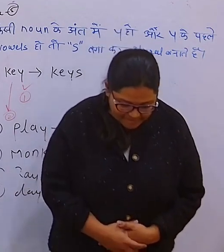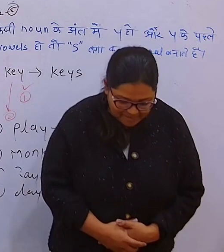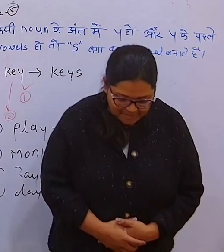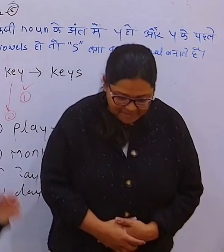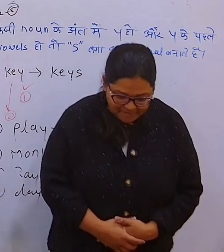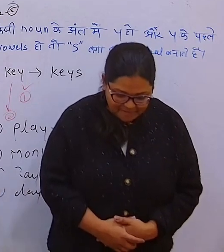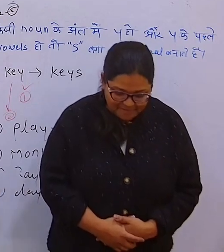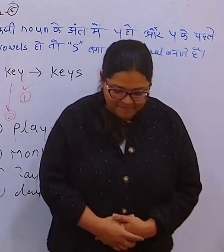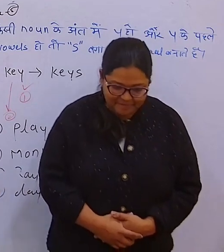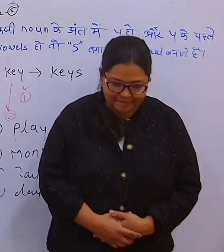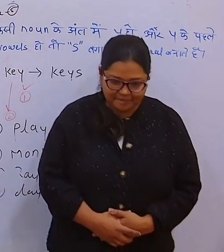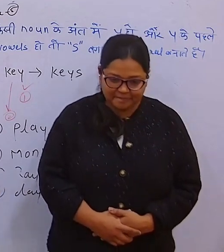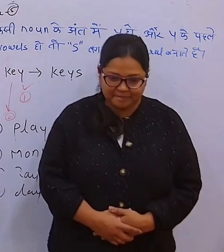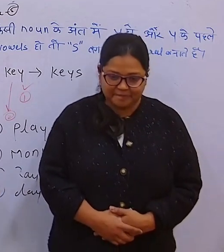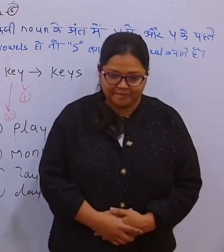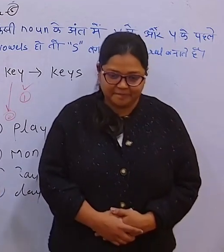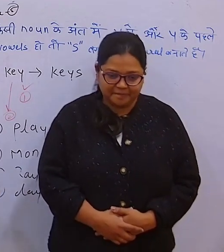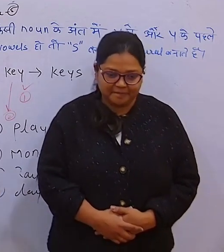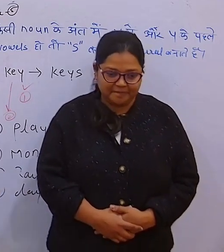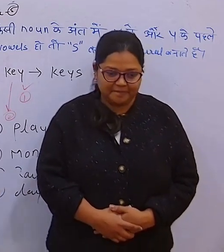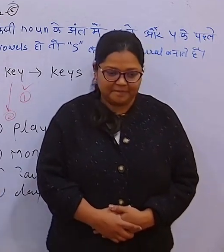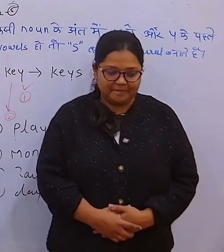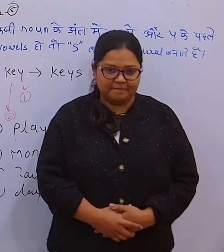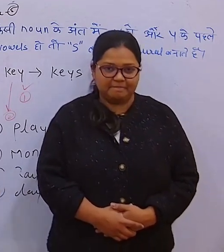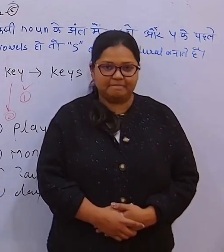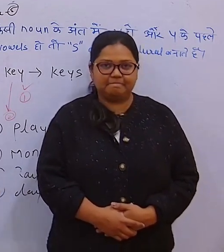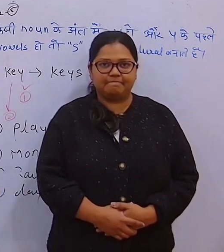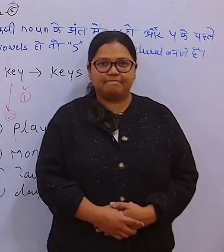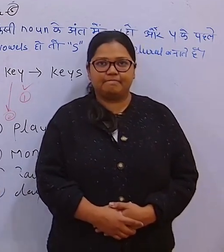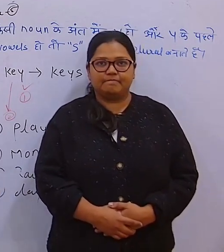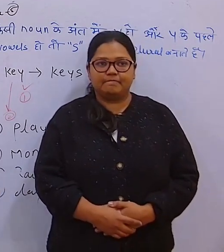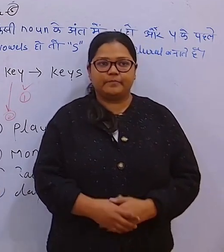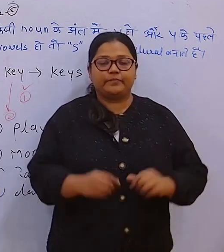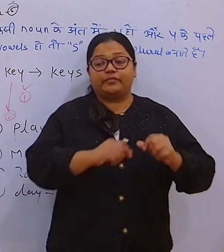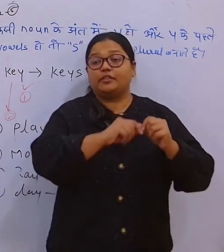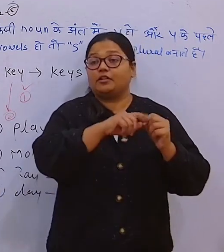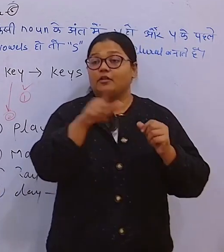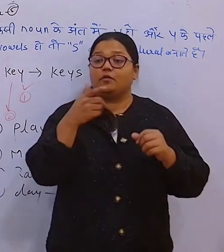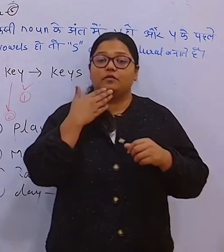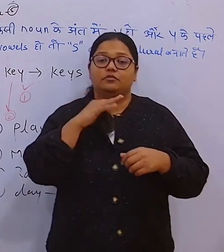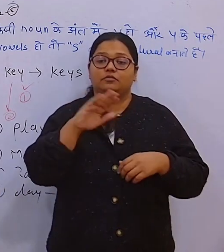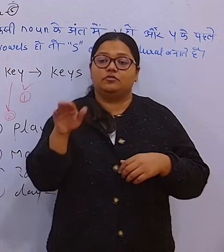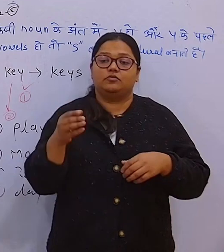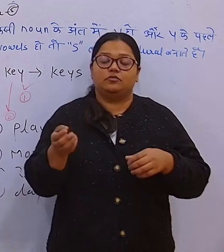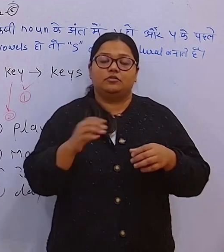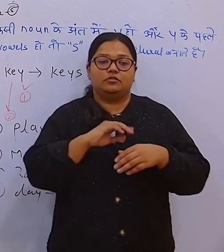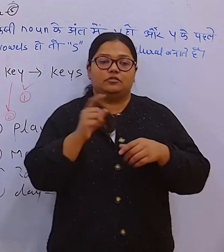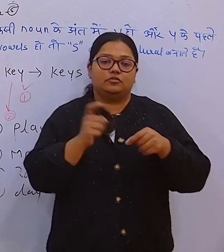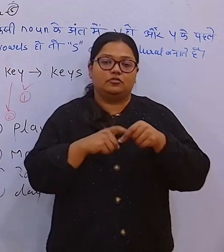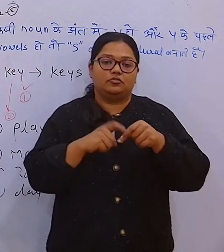चलो ठीक है, जल्दी से सारे लोग ऑनलाइन आ जाओ।